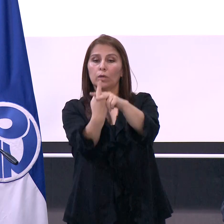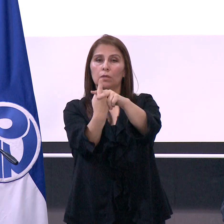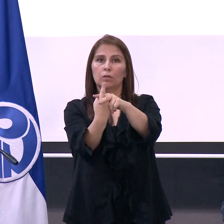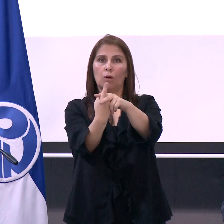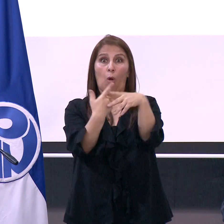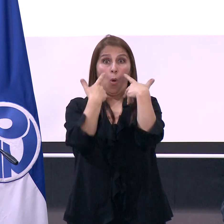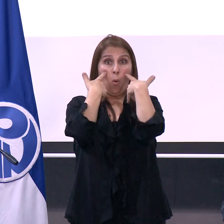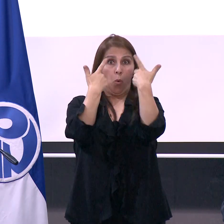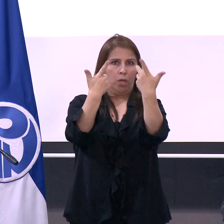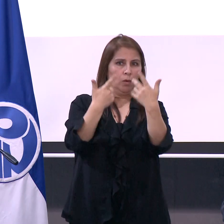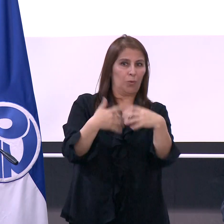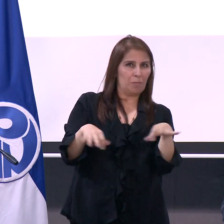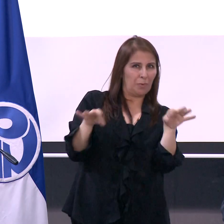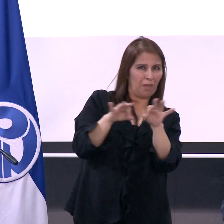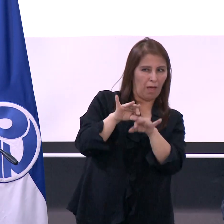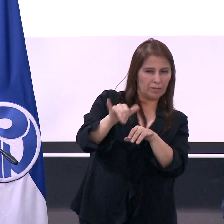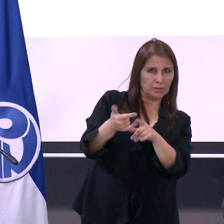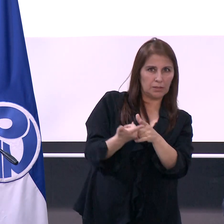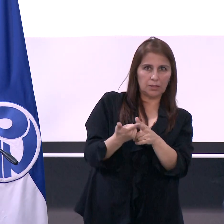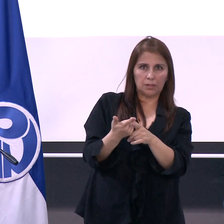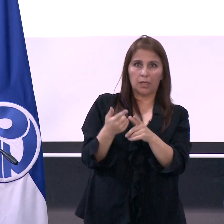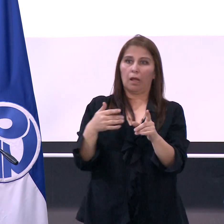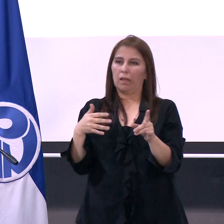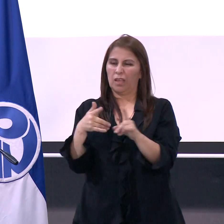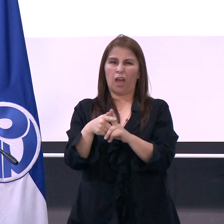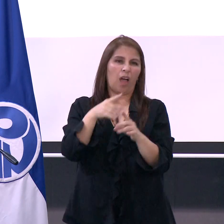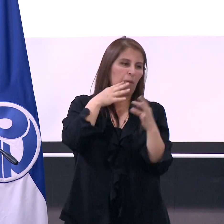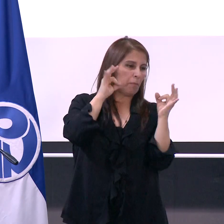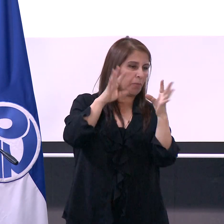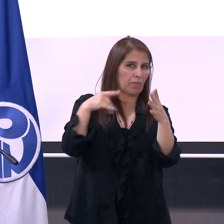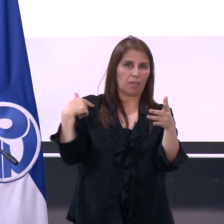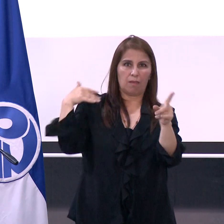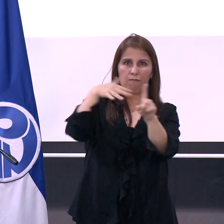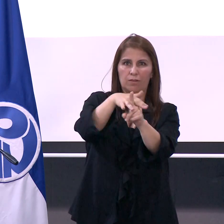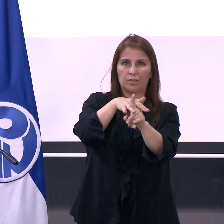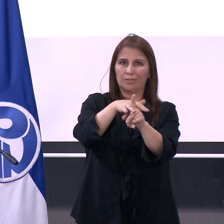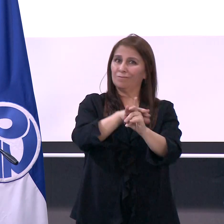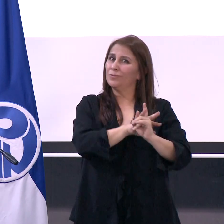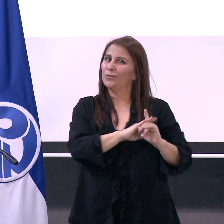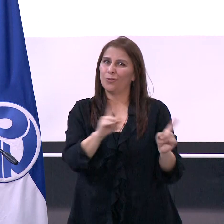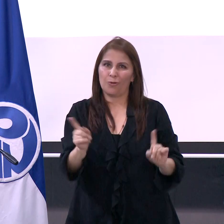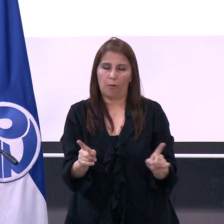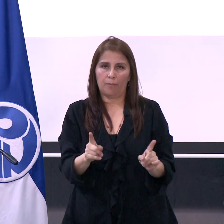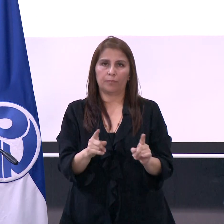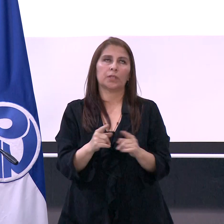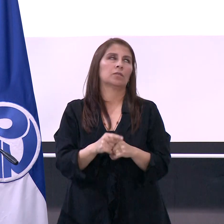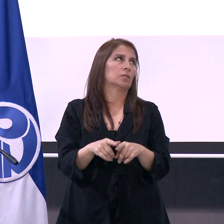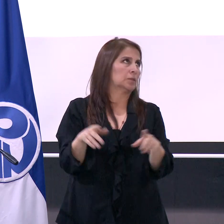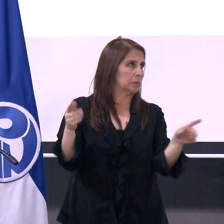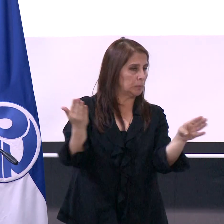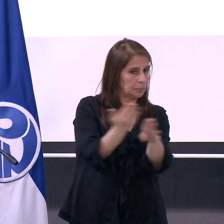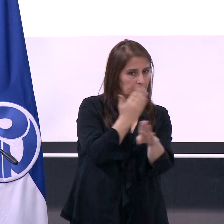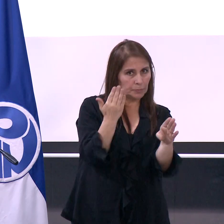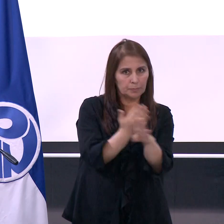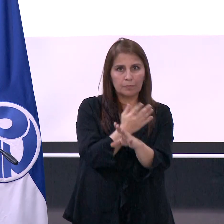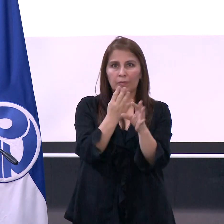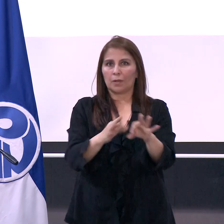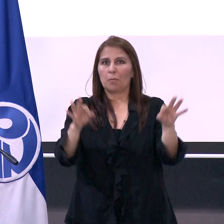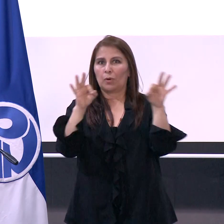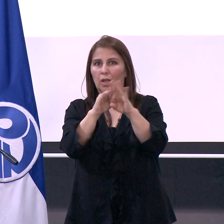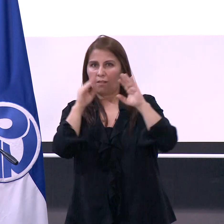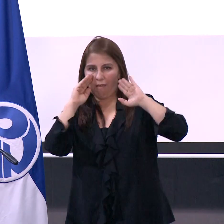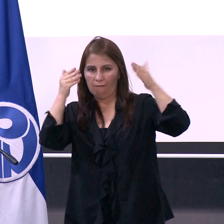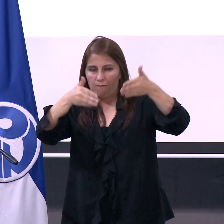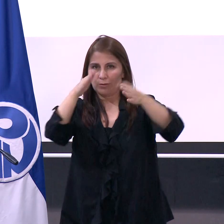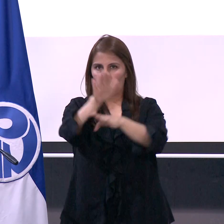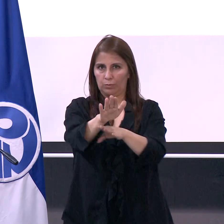solemnes y trascendentales más bien suelen ser conflictivos y contingentes también queda claro que se